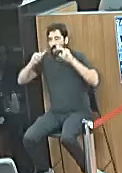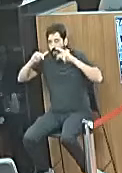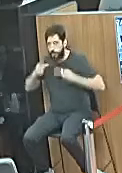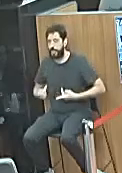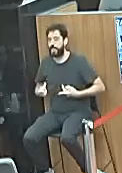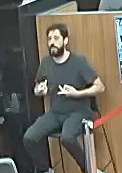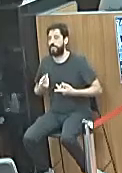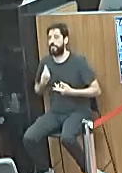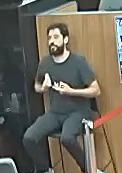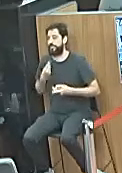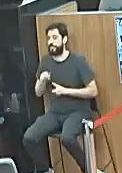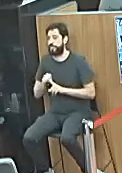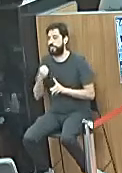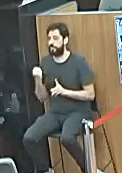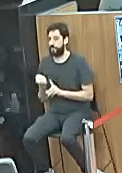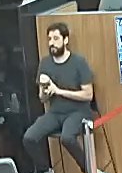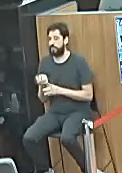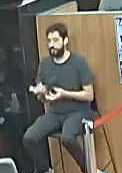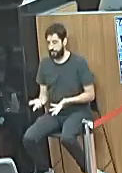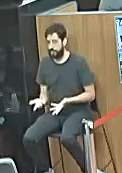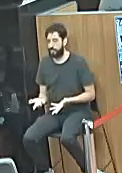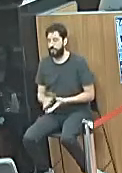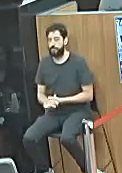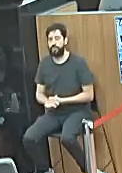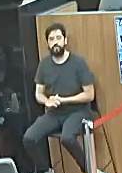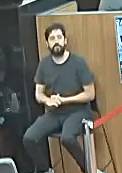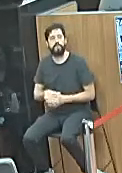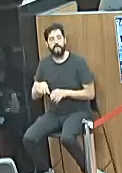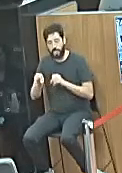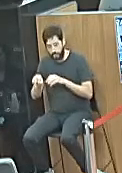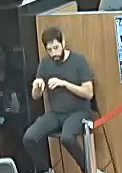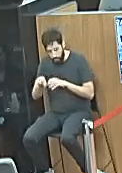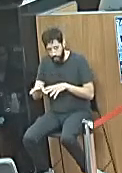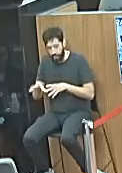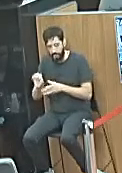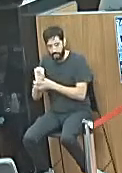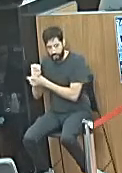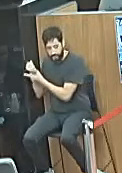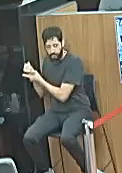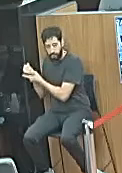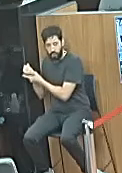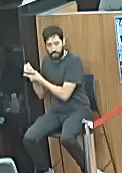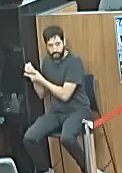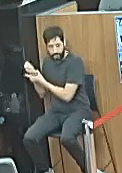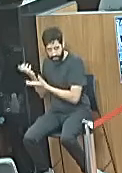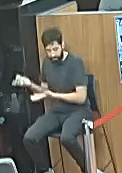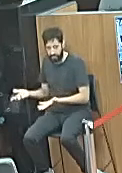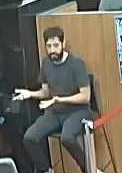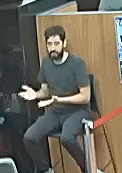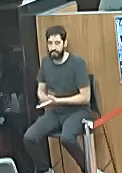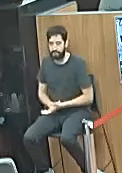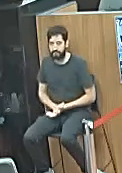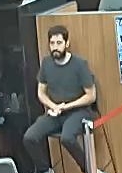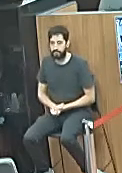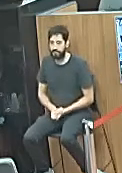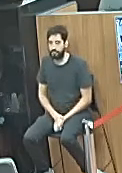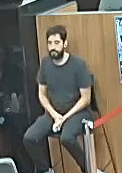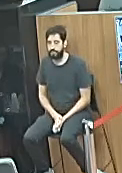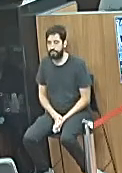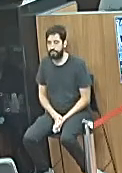vida social né de educação a segurança então é